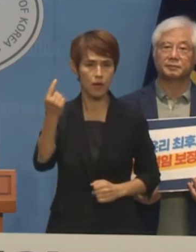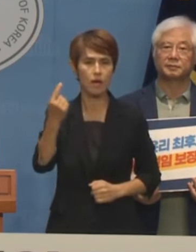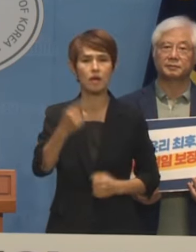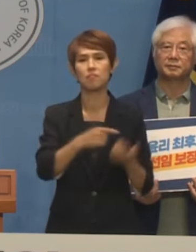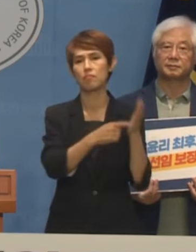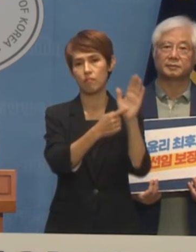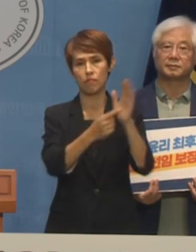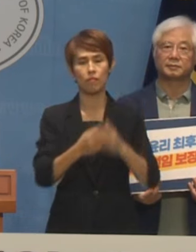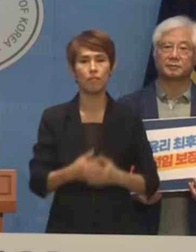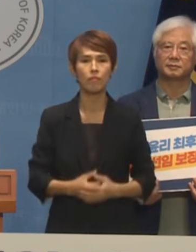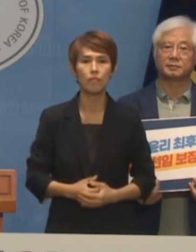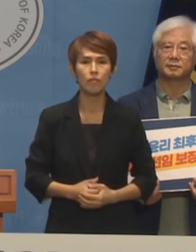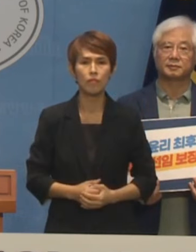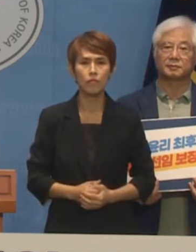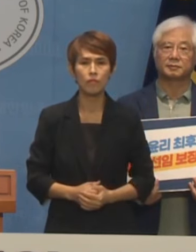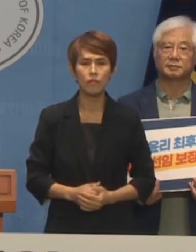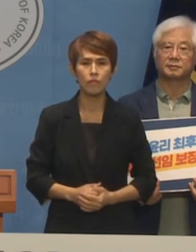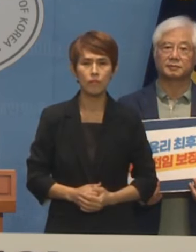바 있습니다.